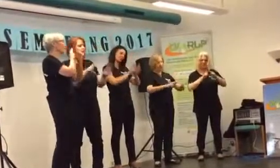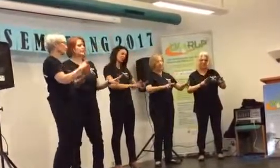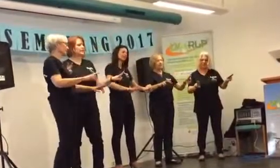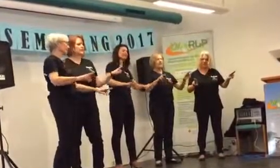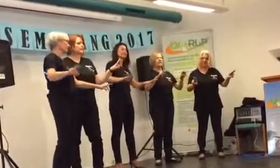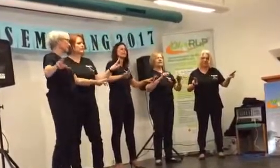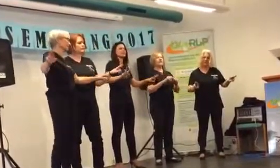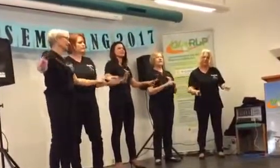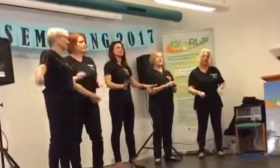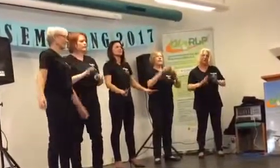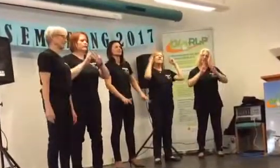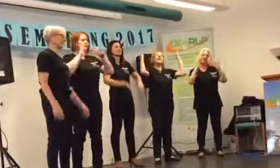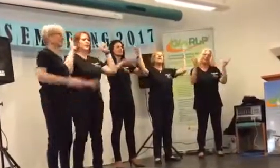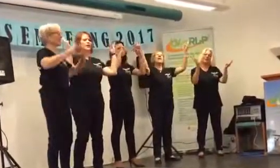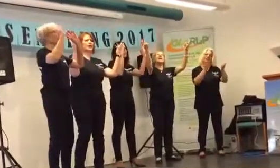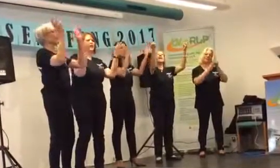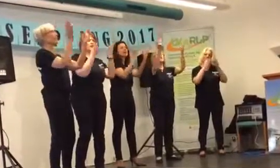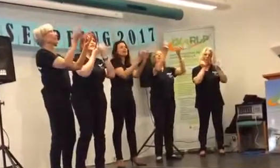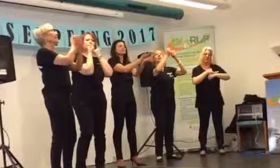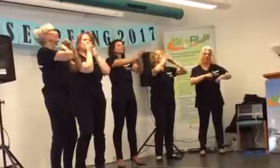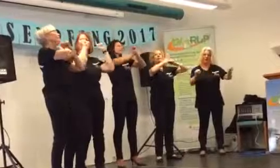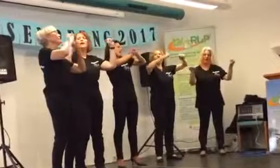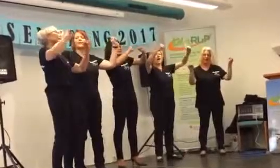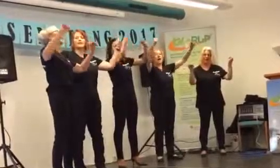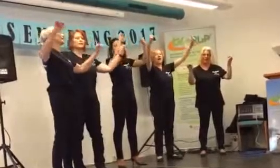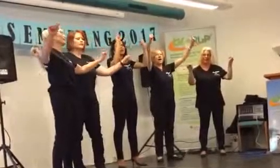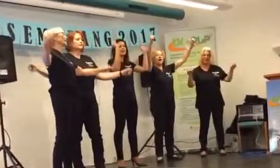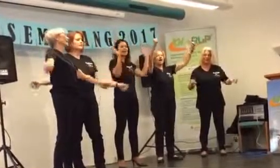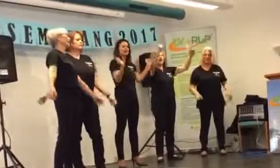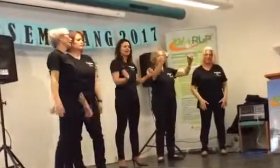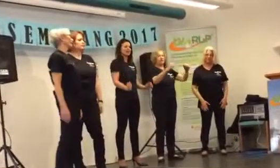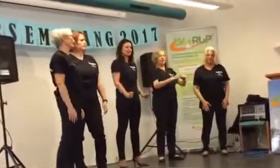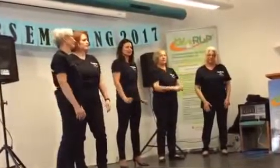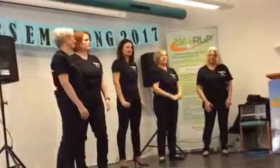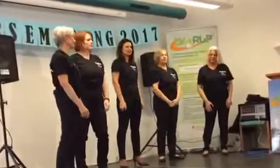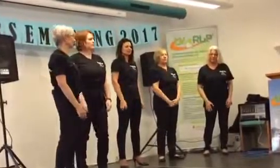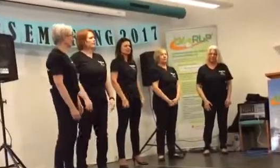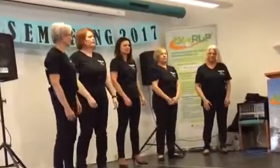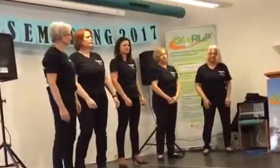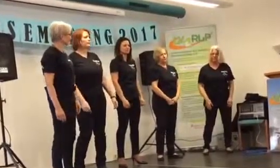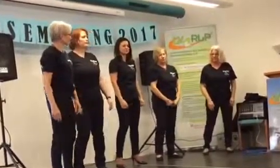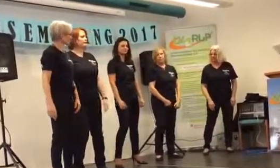dir Frieden und Freiheit auf der Welt.